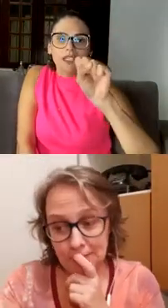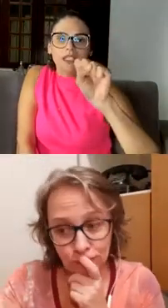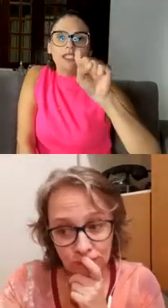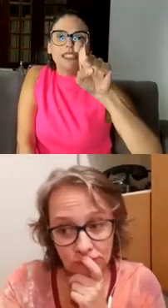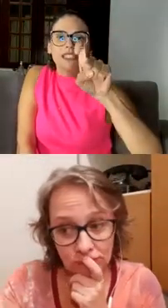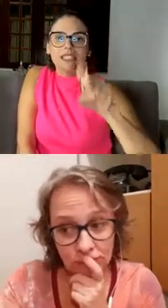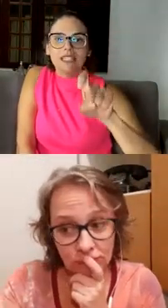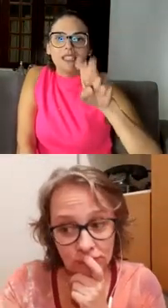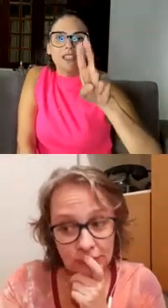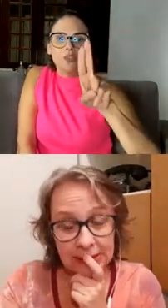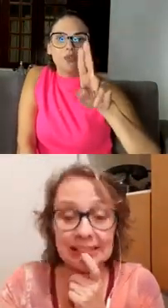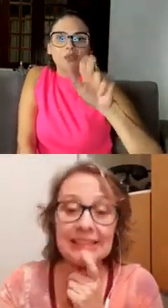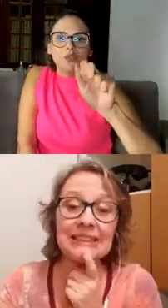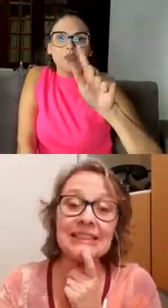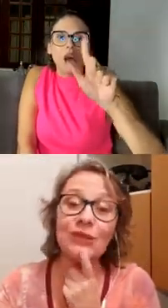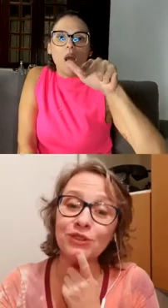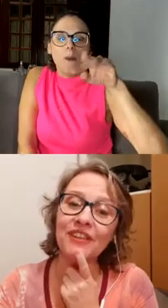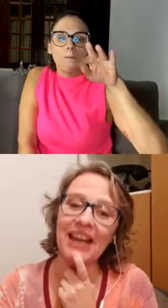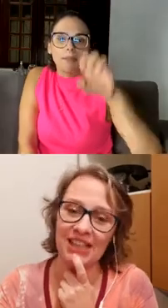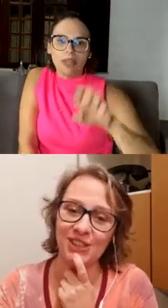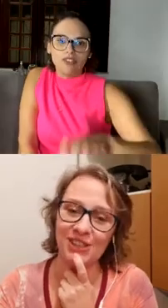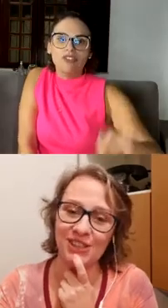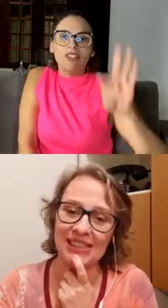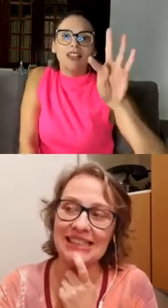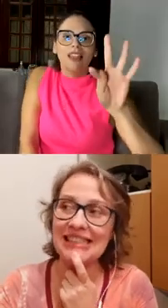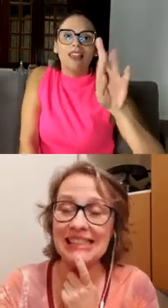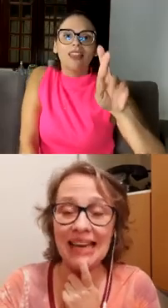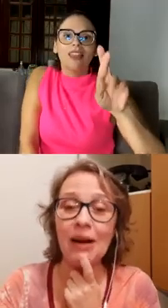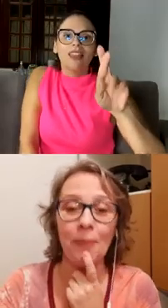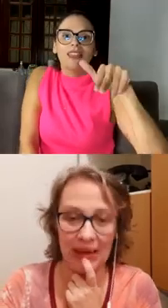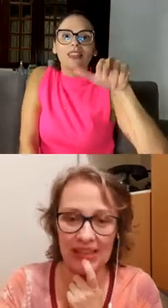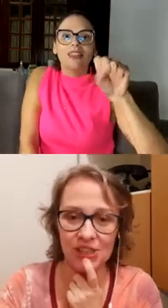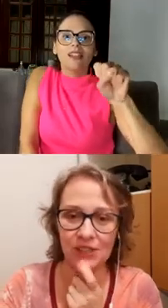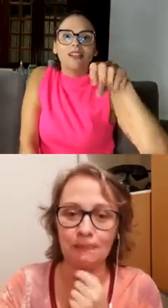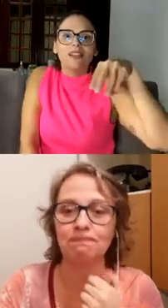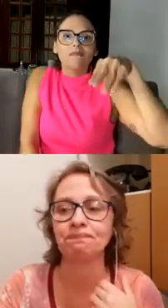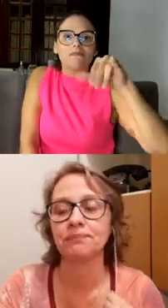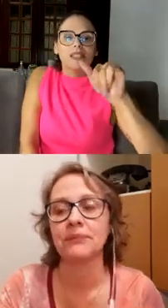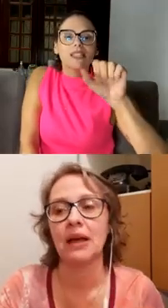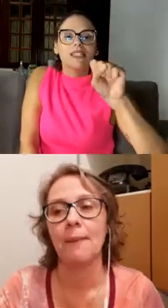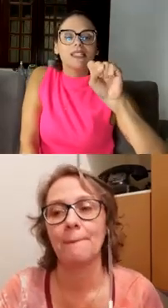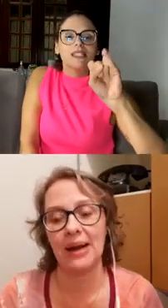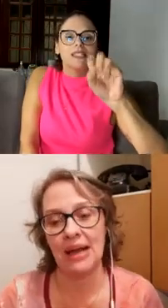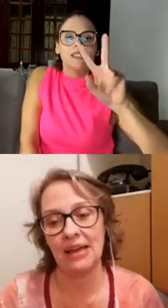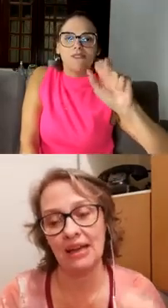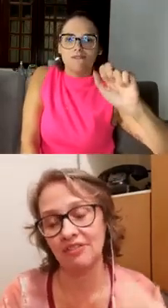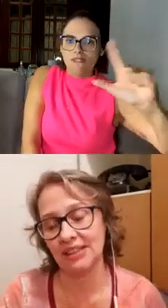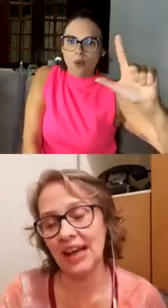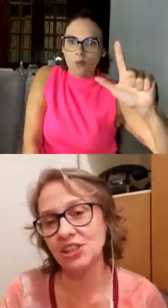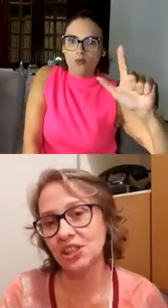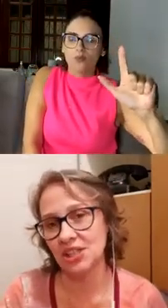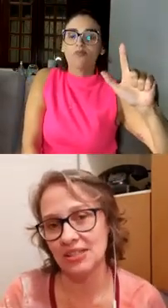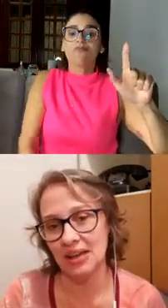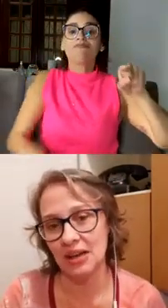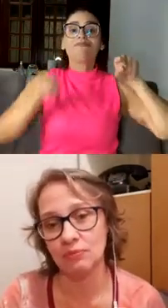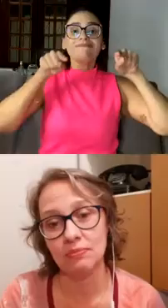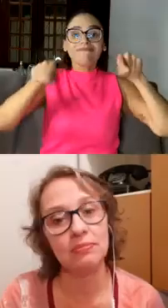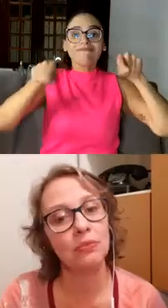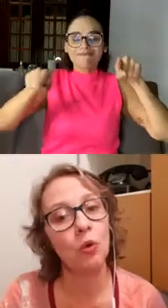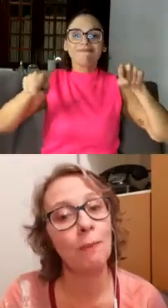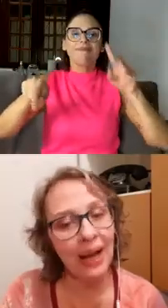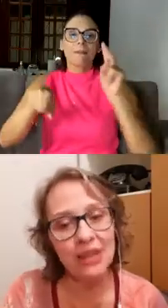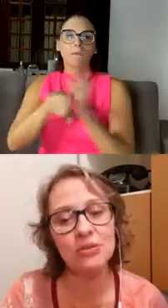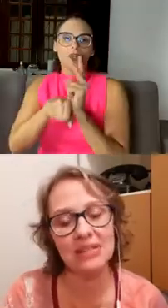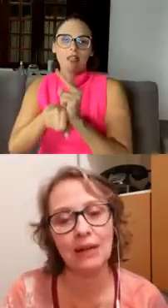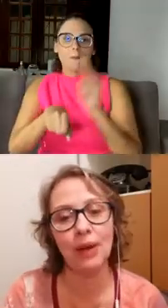E são diferentes. Geralmente, para evitar a gestação,